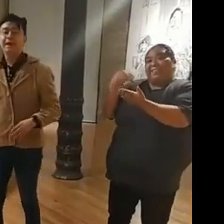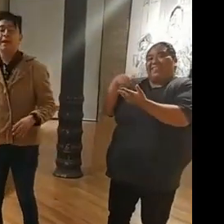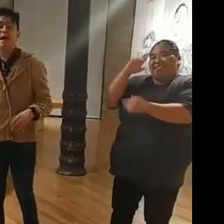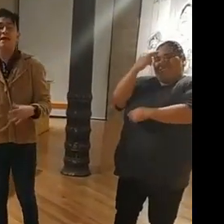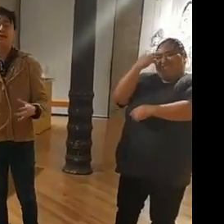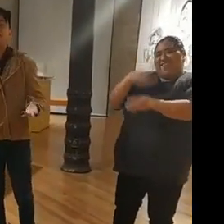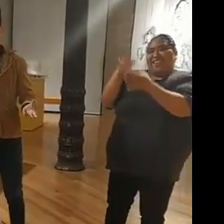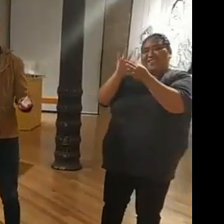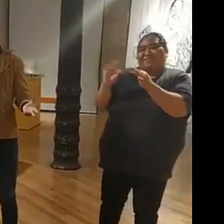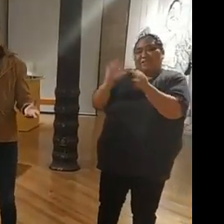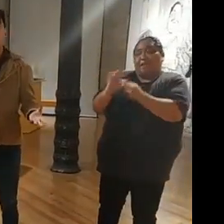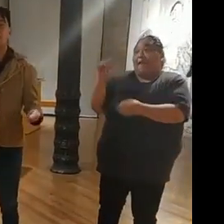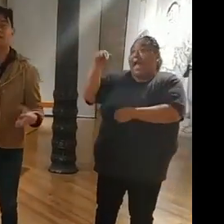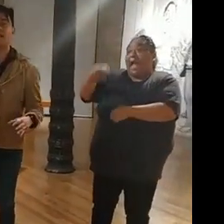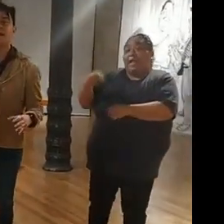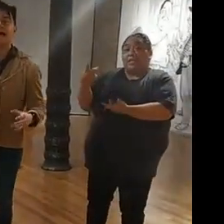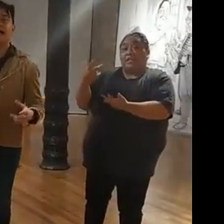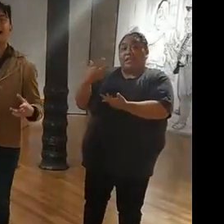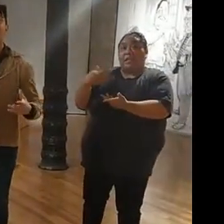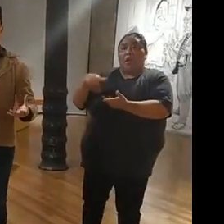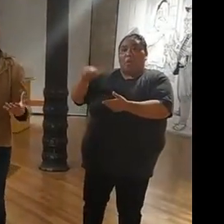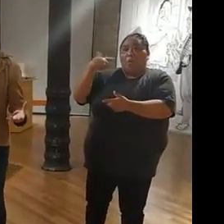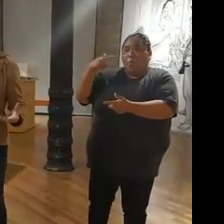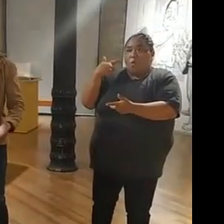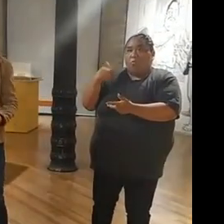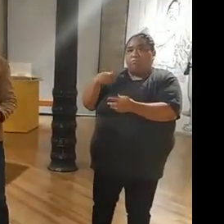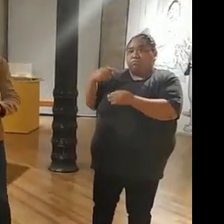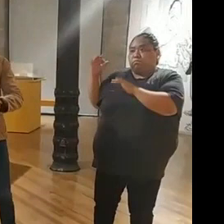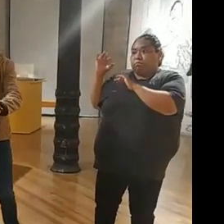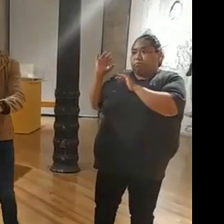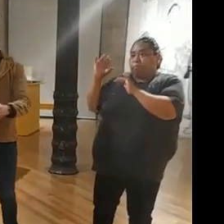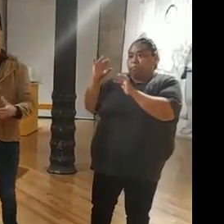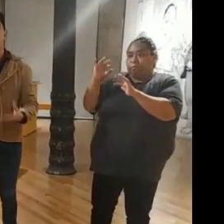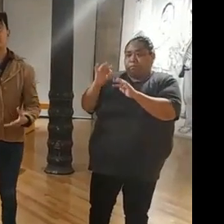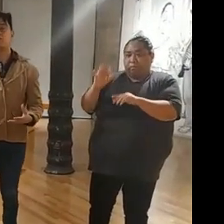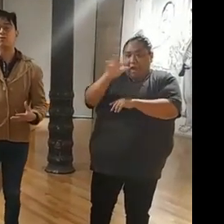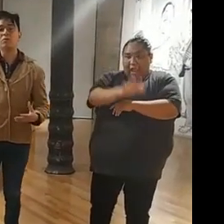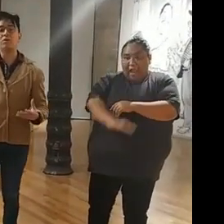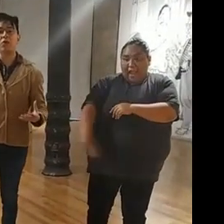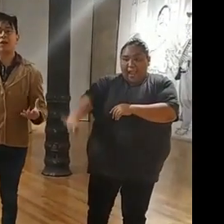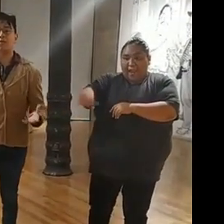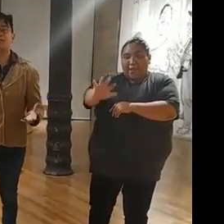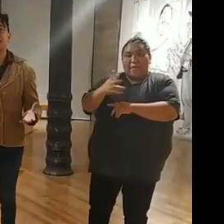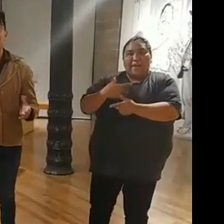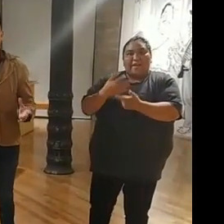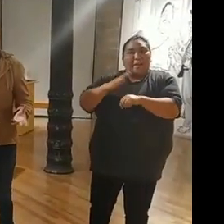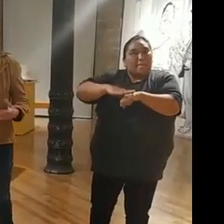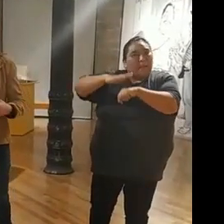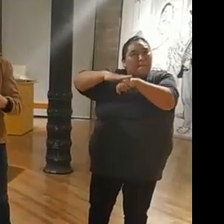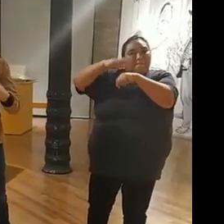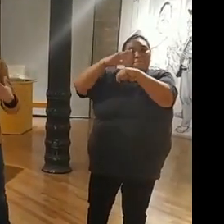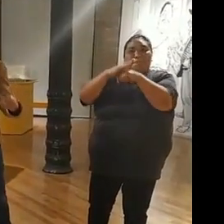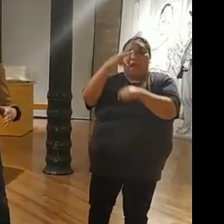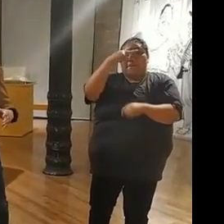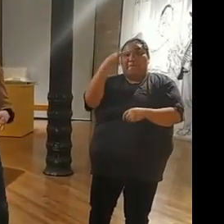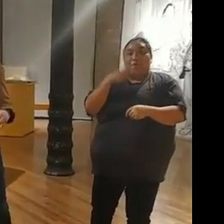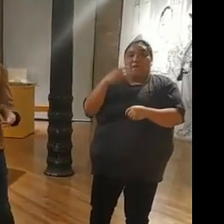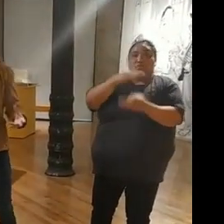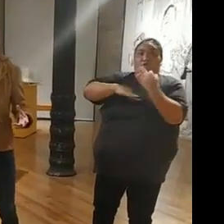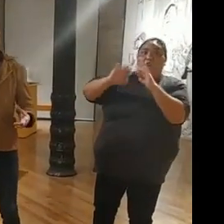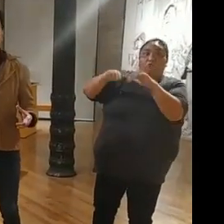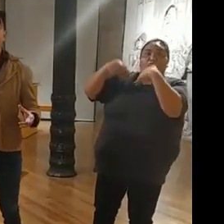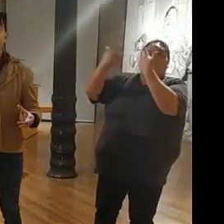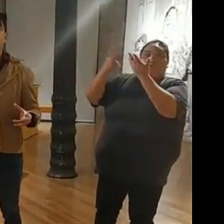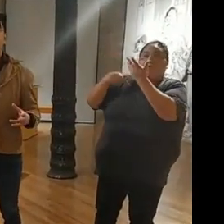que aquí es donde Jalisco empieza a ganar territorio como identidad en México, sobre todo en la música. Y si nos ponemos a